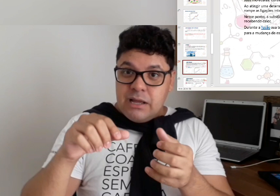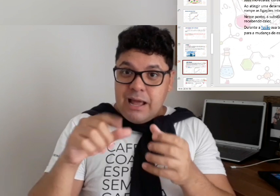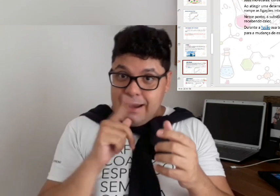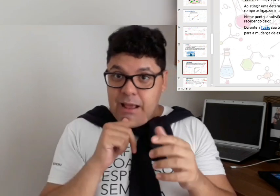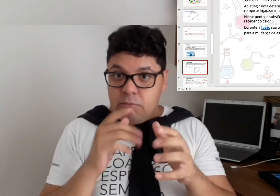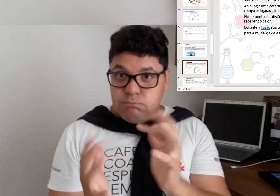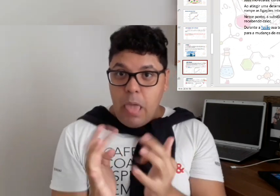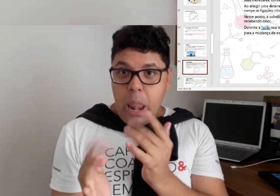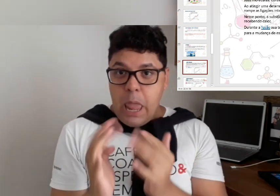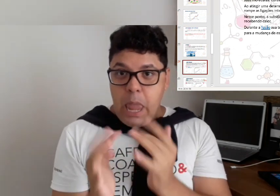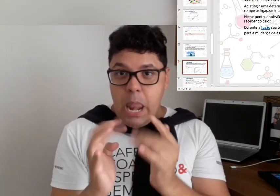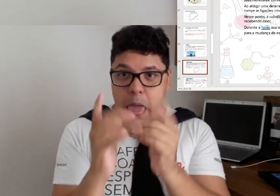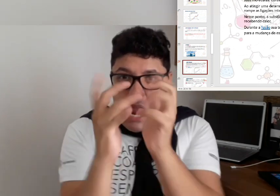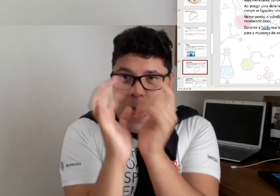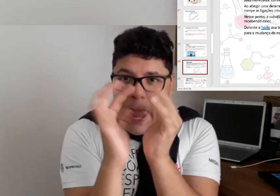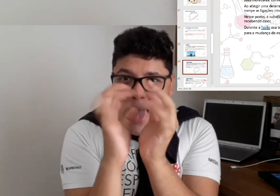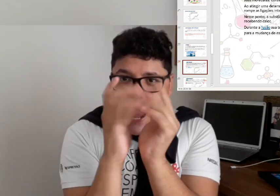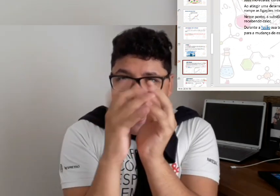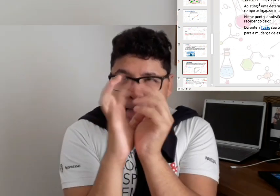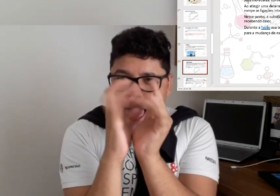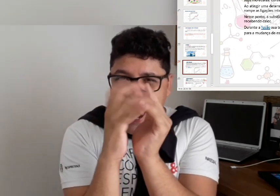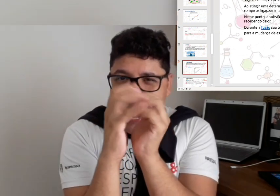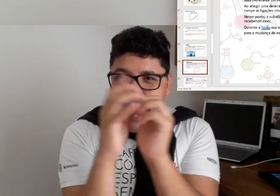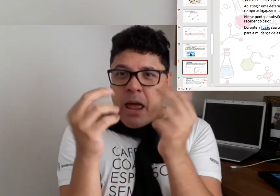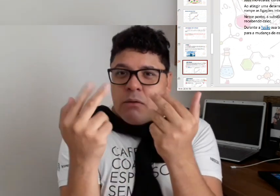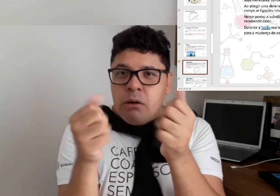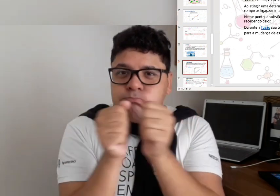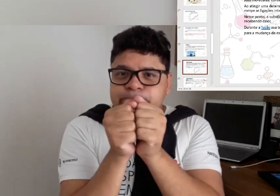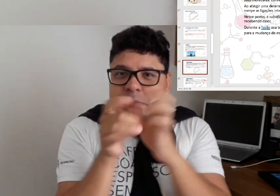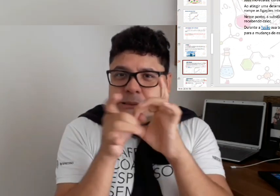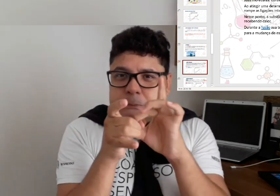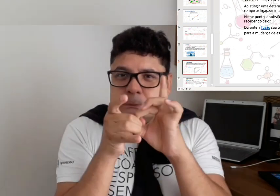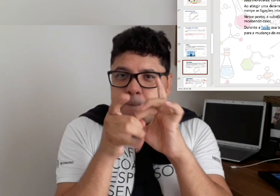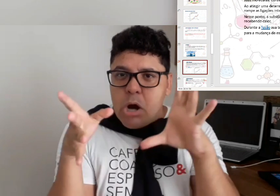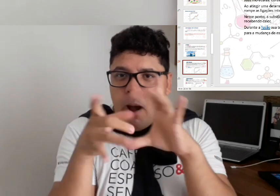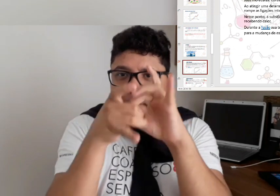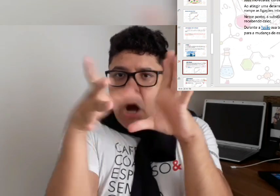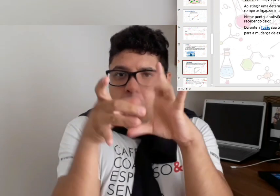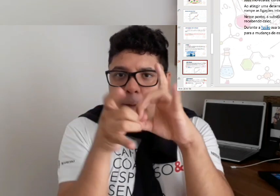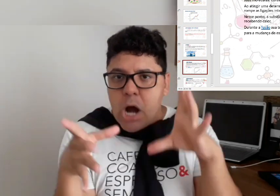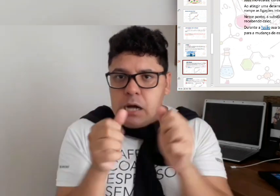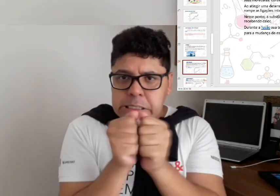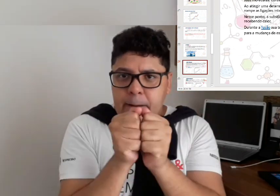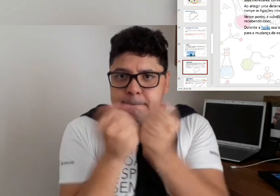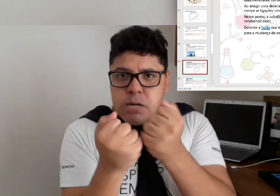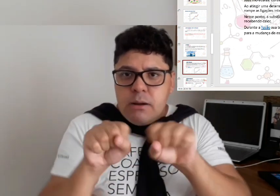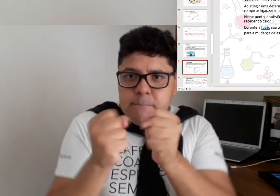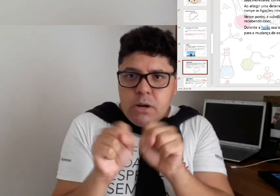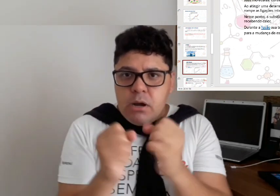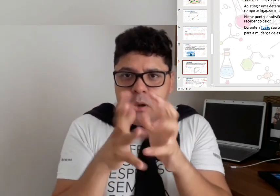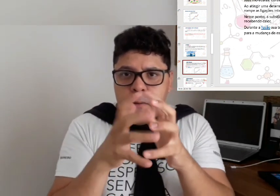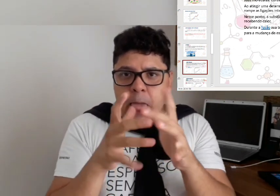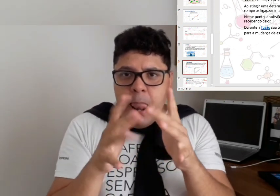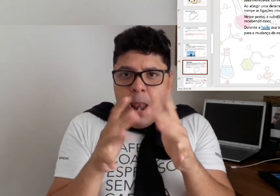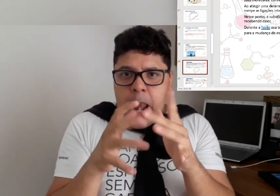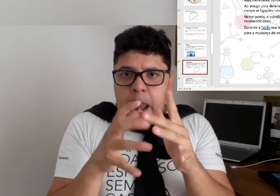as ligações internas entre os átomos e moléculas. Nesse ponto, a substância começa a mudar seu estado e passará